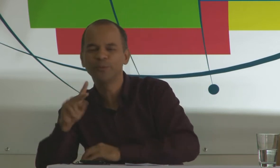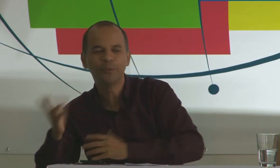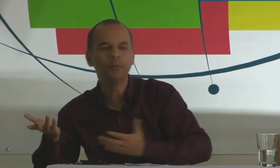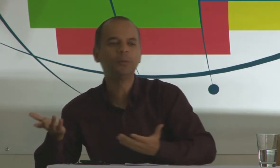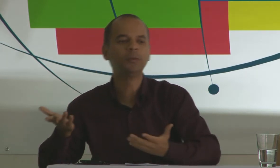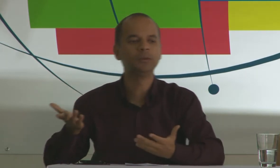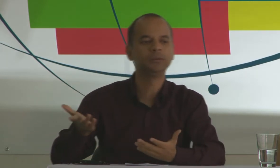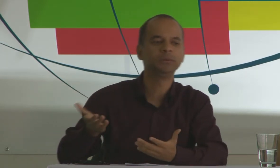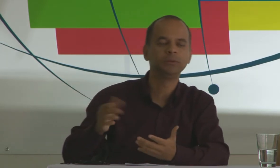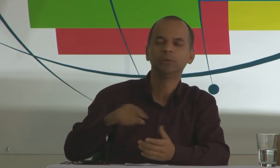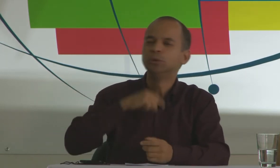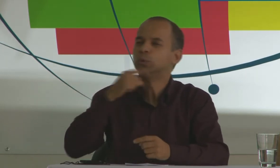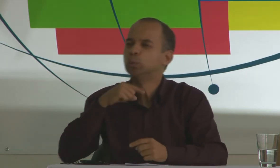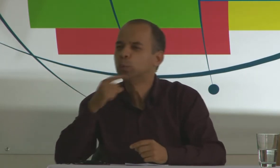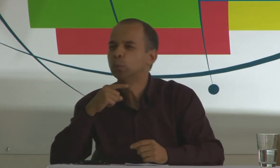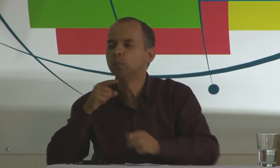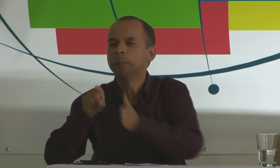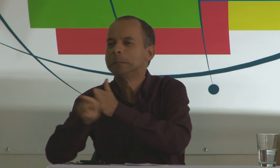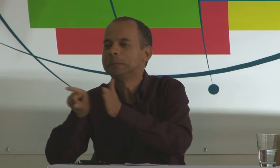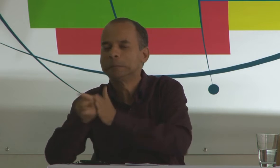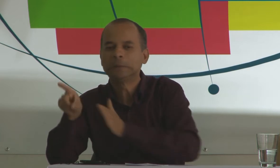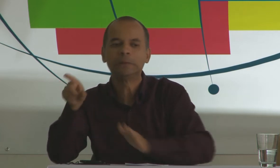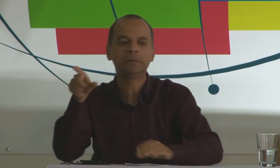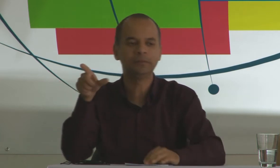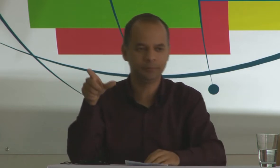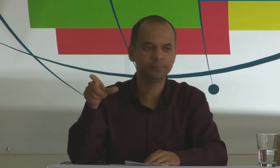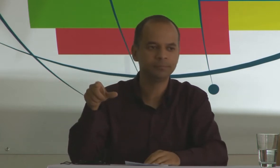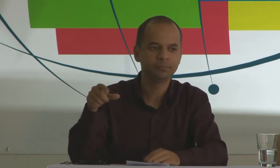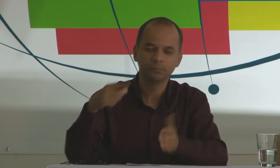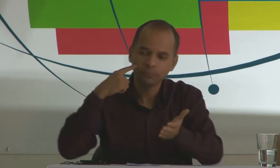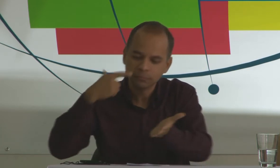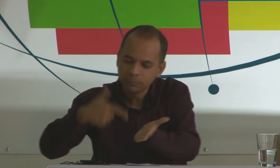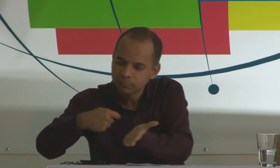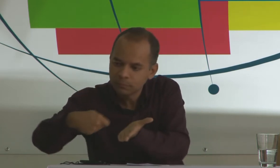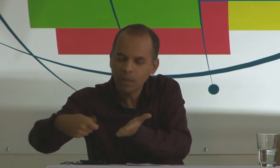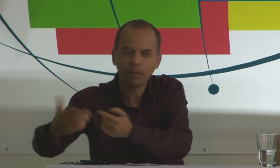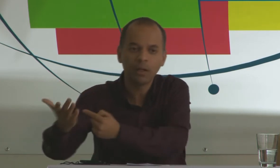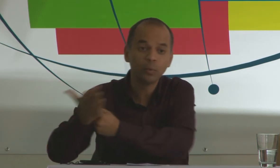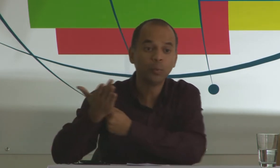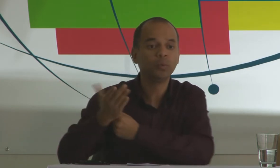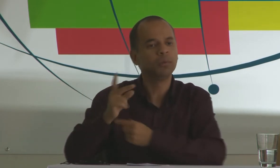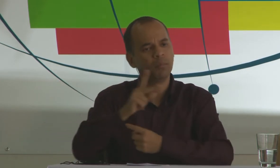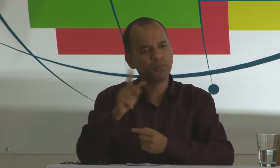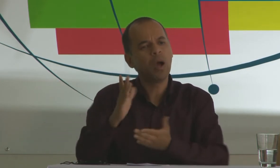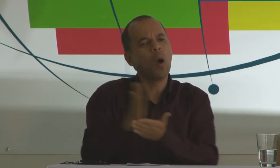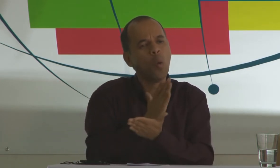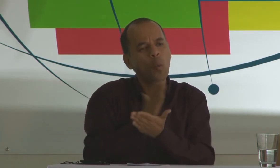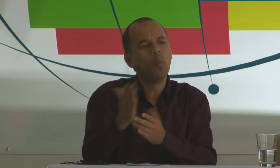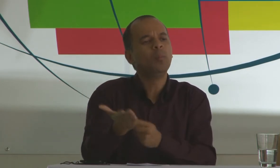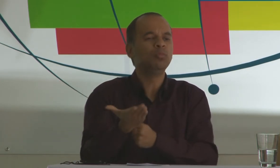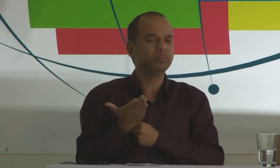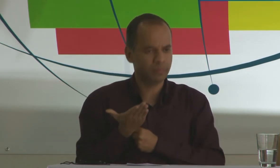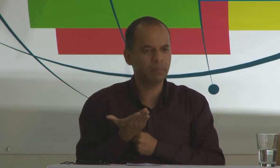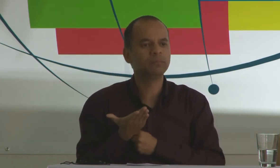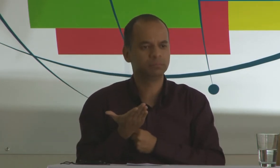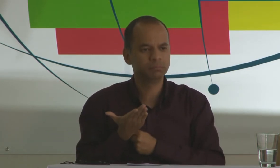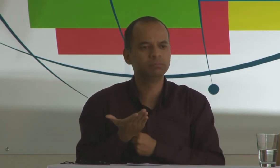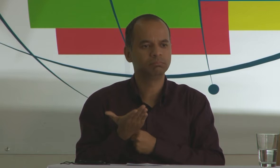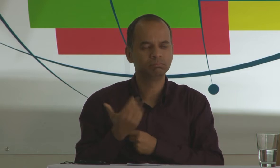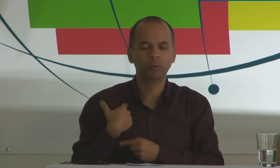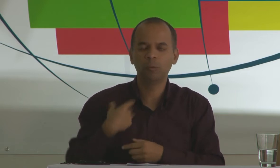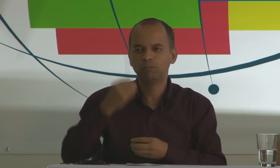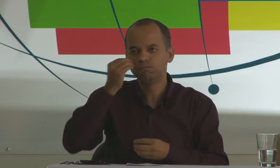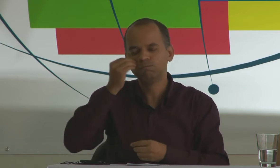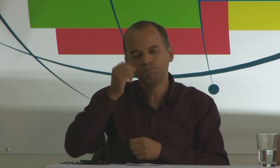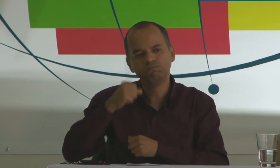consegui me desenvolver de fato. Conseguia manter um diálogo com o professor, conseguia participar de alguma forma, realizando